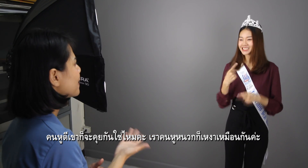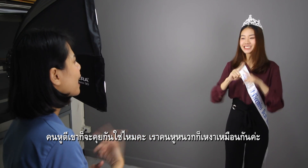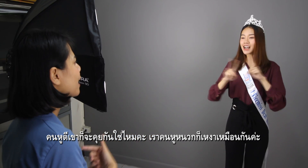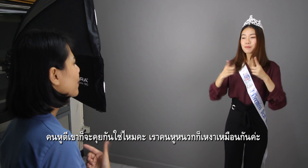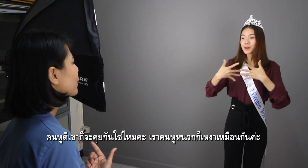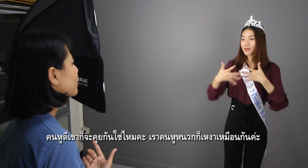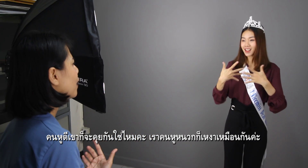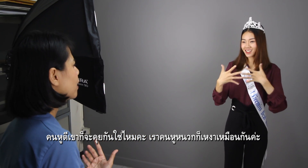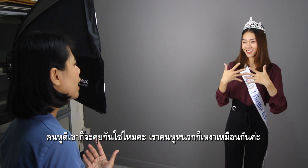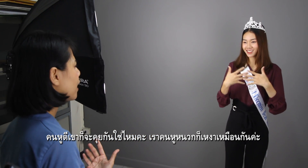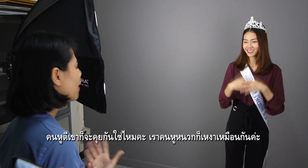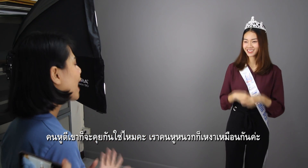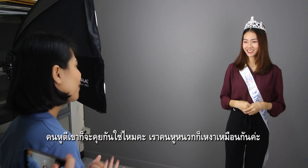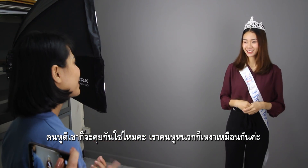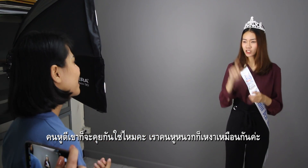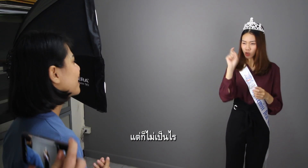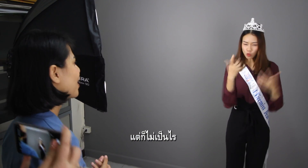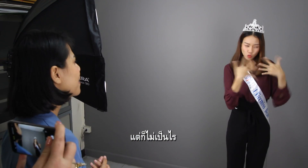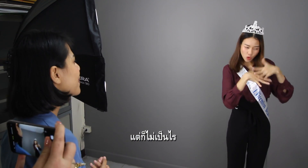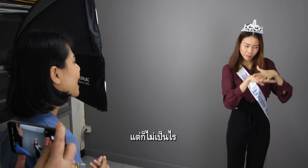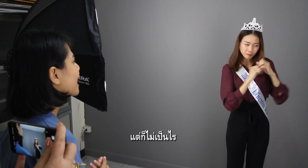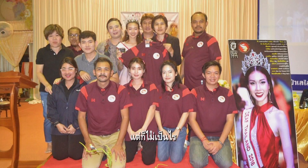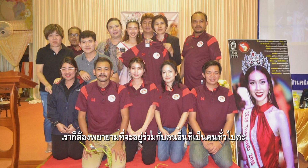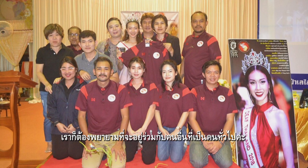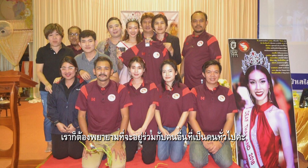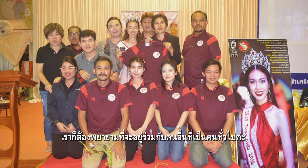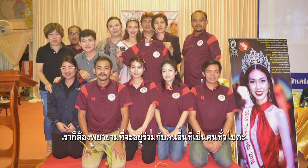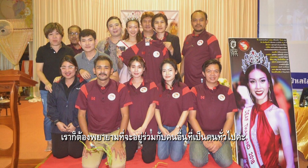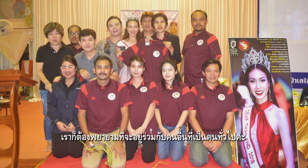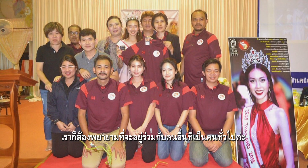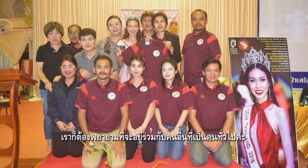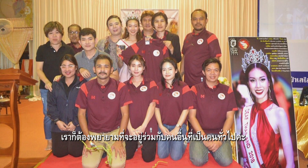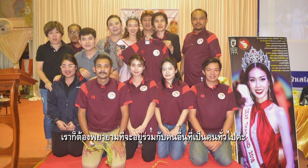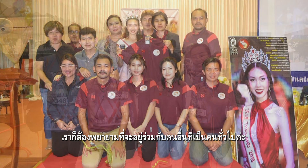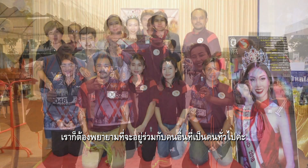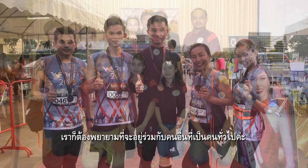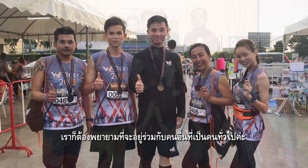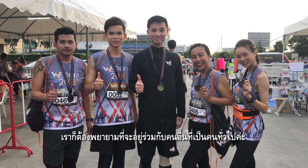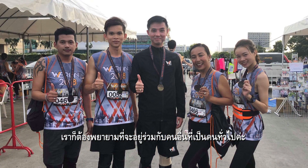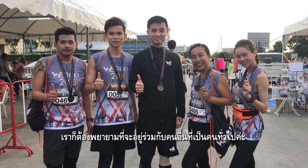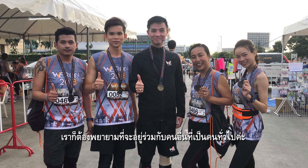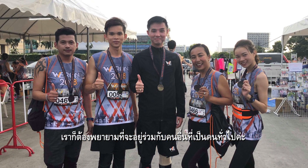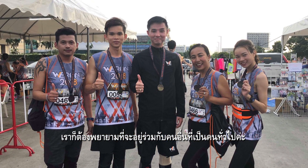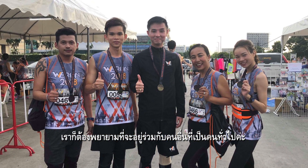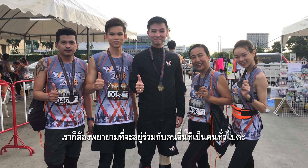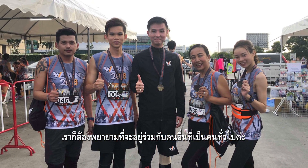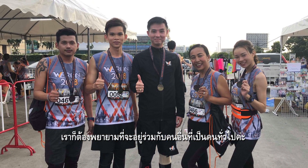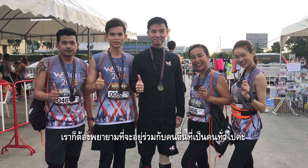คะเราเป็นคนหูหนวกก็เหงาเหมือนกันค่ะแต่ก็ไม่เป็นไรเราก็ต้องพยายามที่จะอยู่ร่วมกับคนอื่นที่เป็นคนทั่วไปอะค่ะ